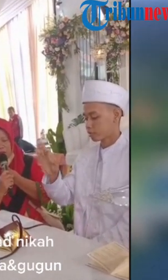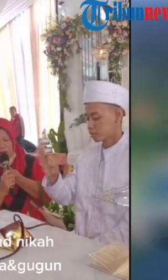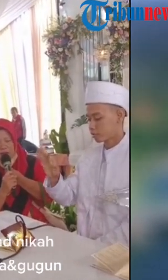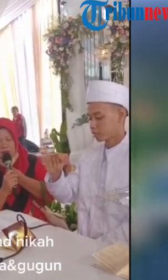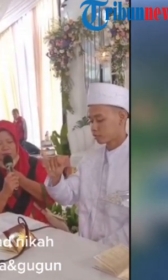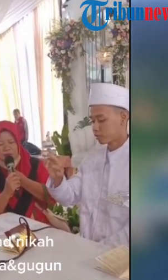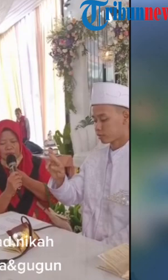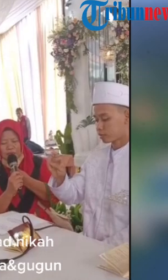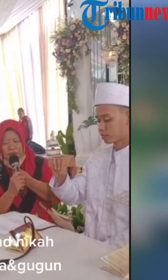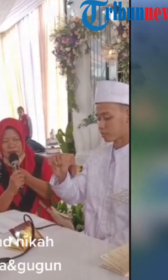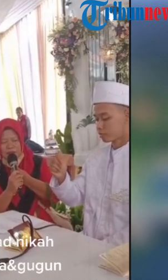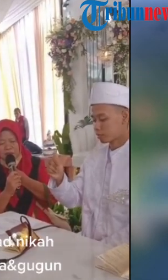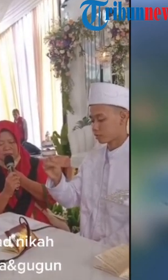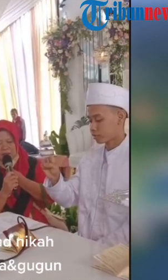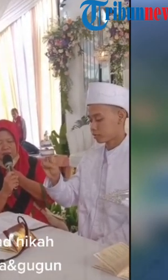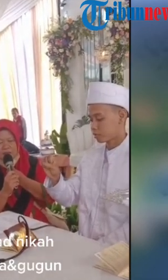Yudiana